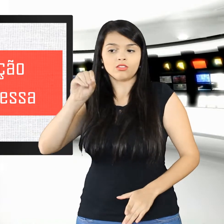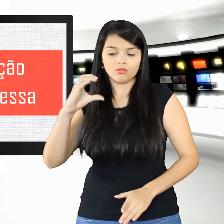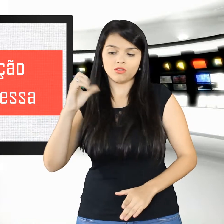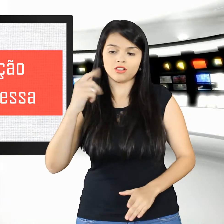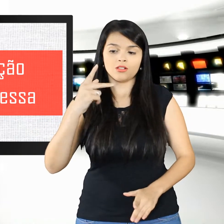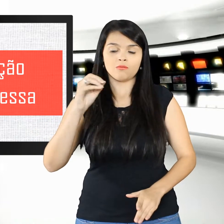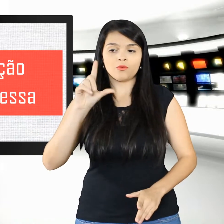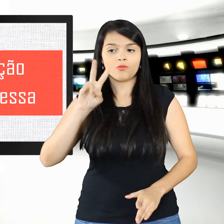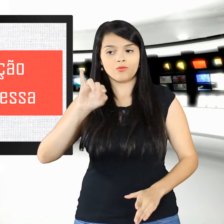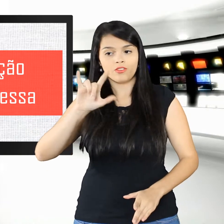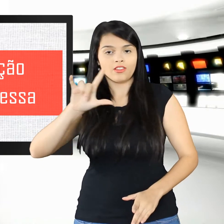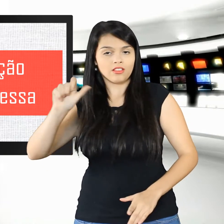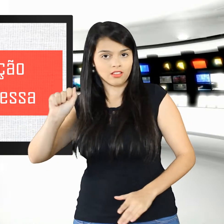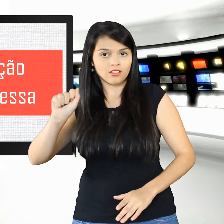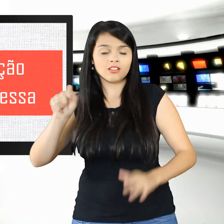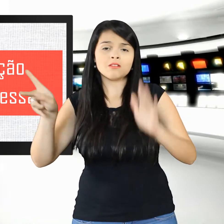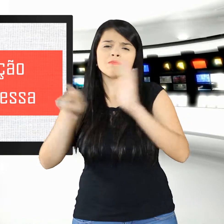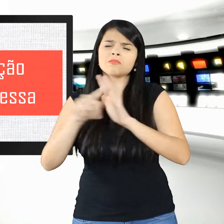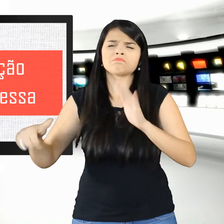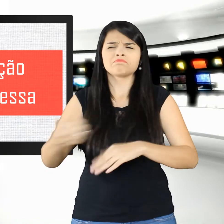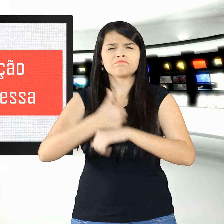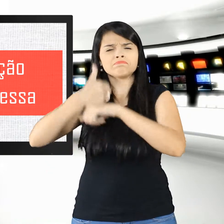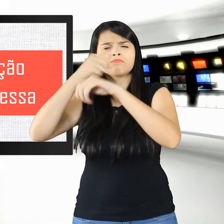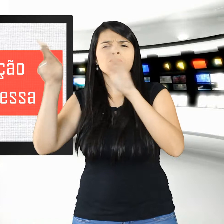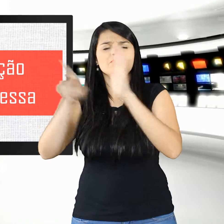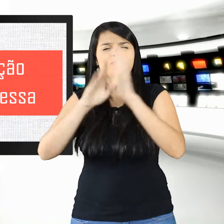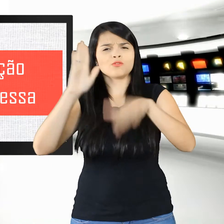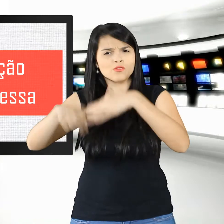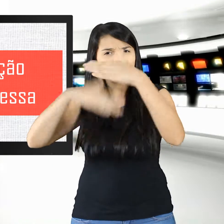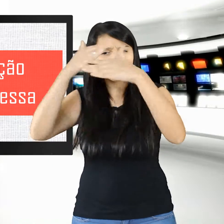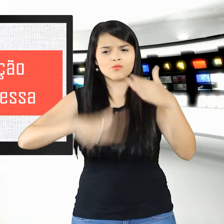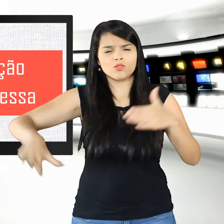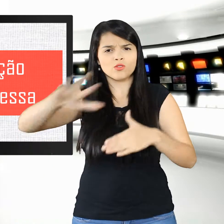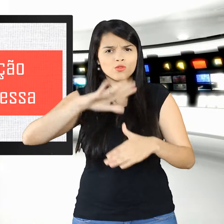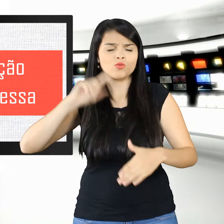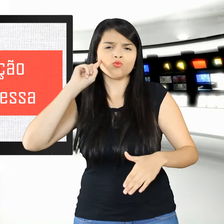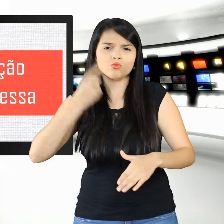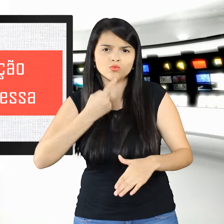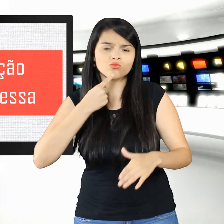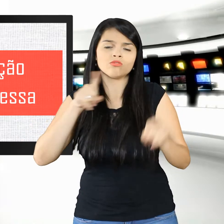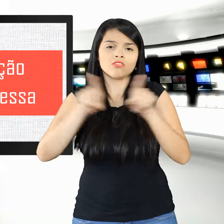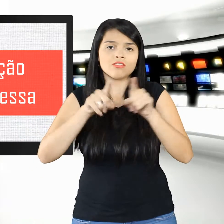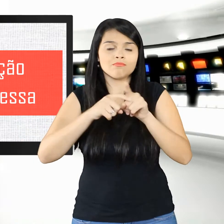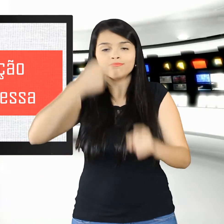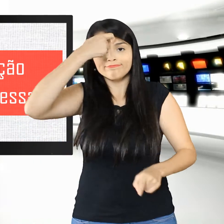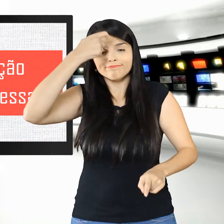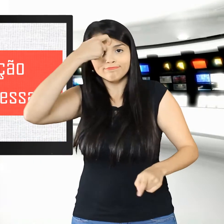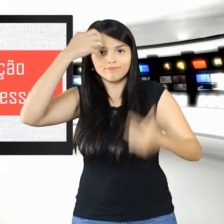para avaliação do desenvolvimento escolar de cognição e de linguagem de uma população escolar surda, concluiu que estudantes surdos